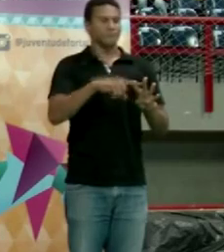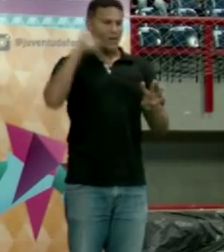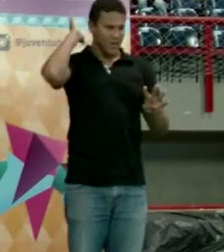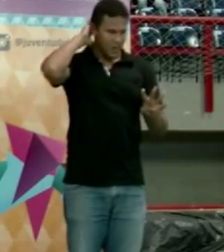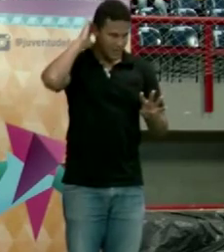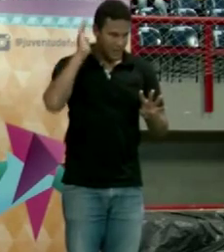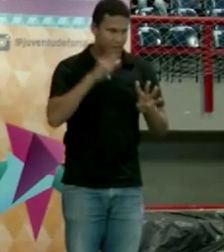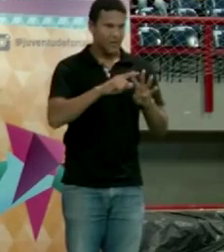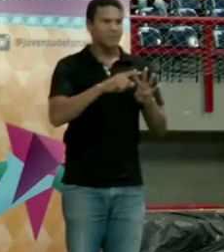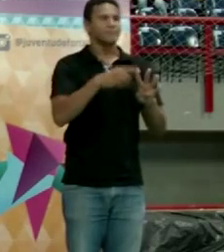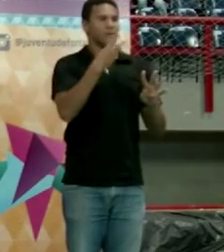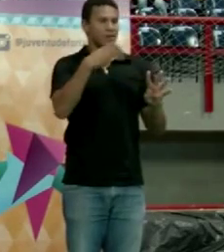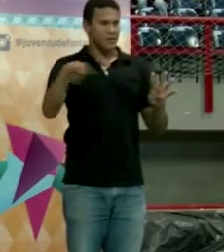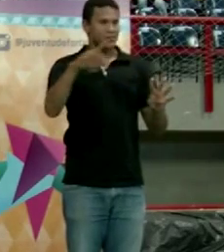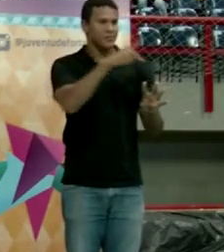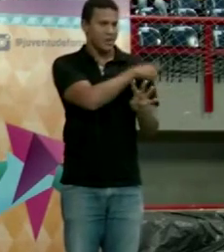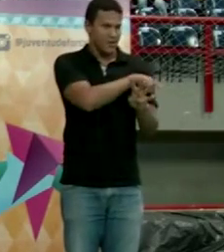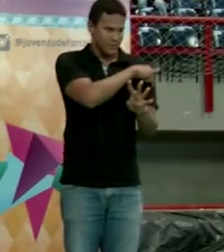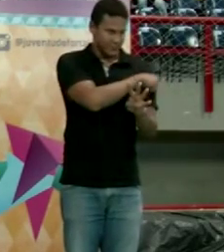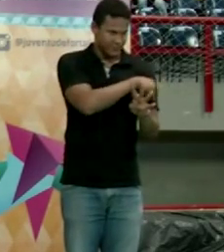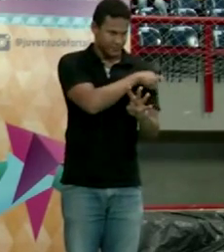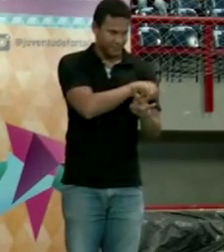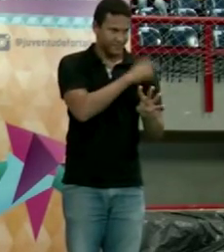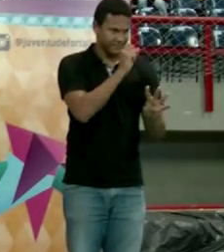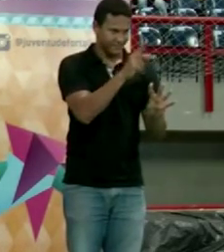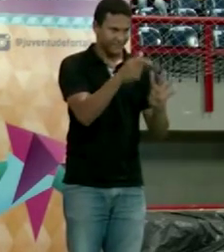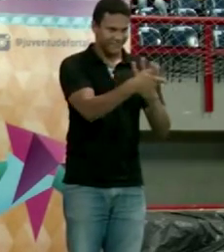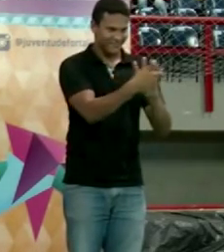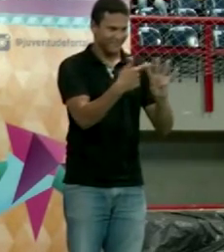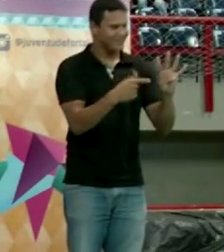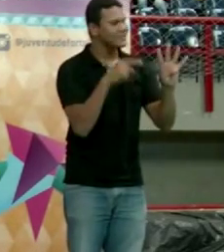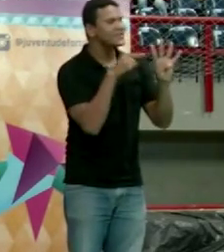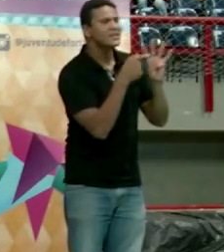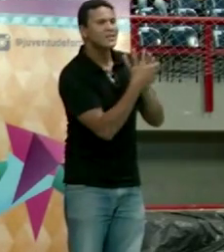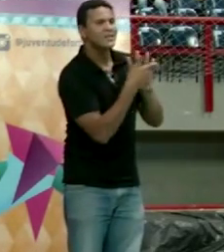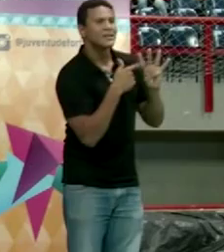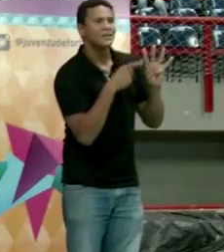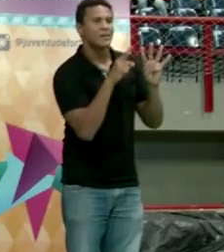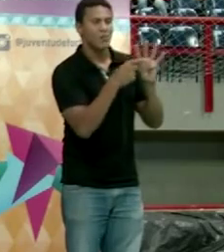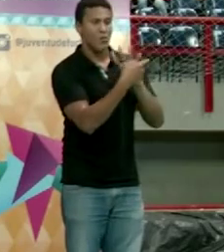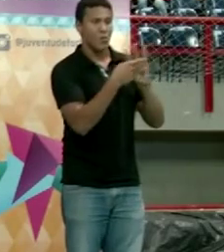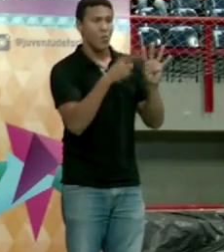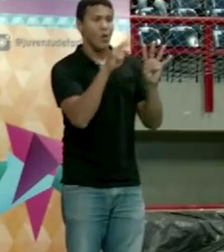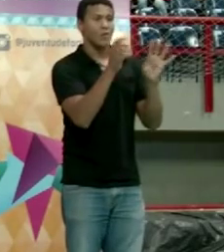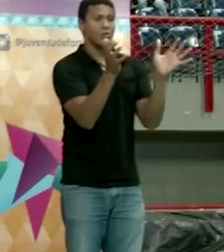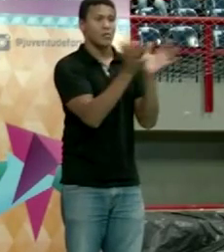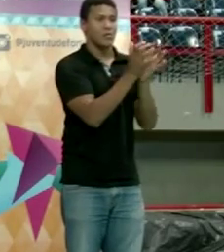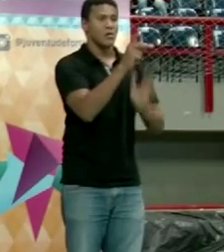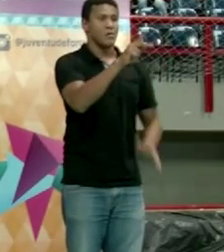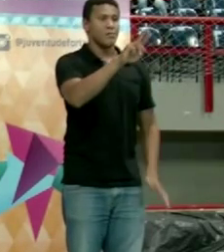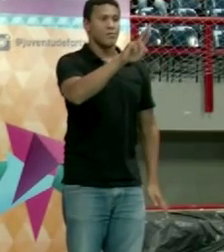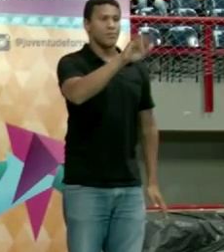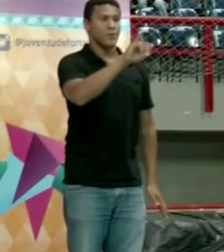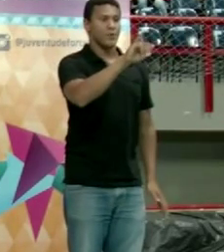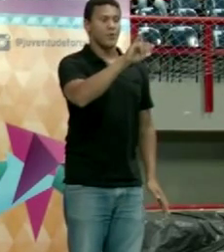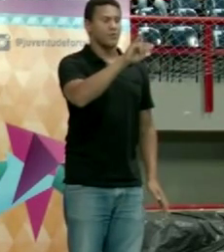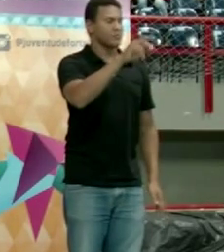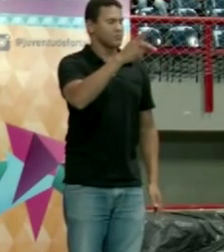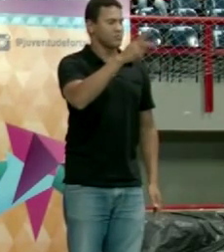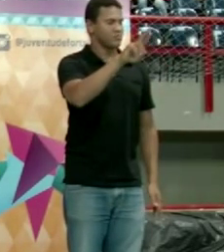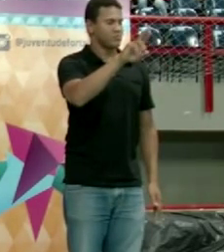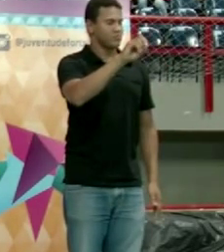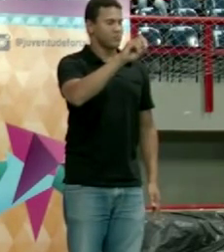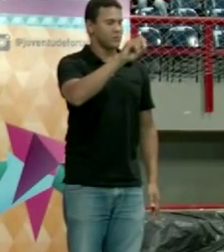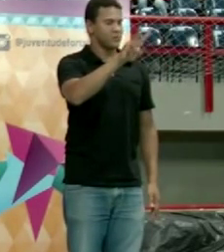Oh, coisa linda. São 4 províncias, grave isso. Na época não havia